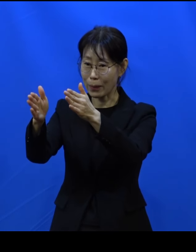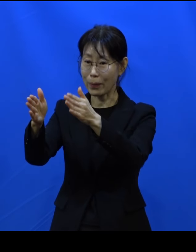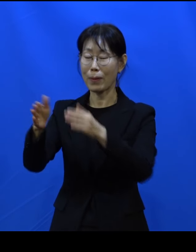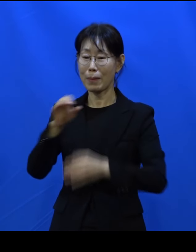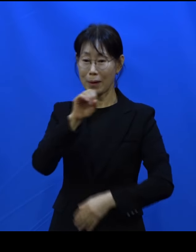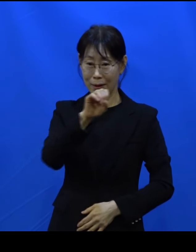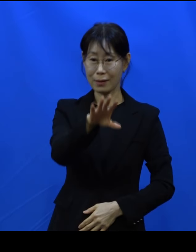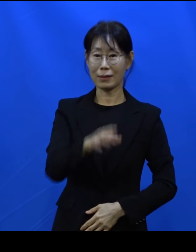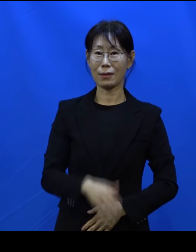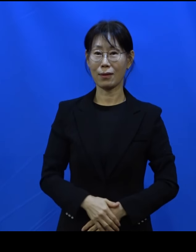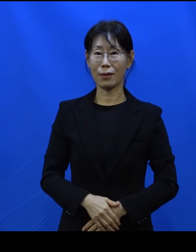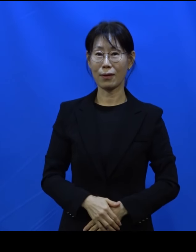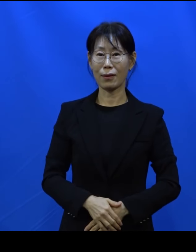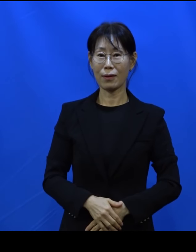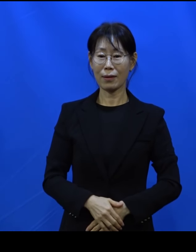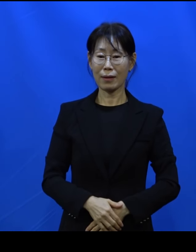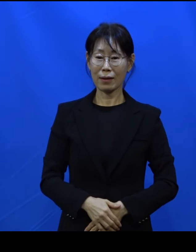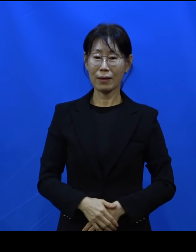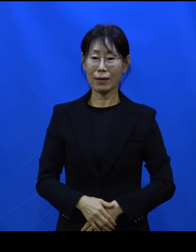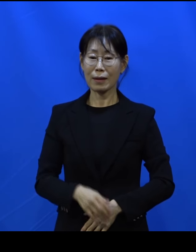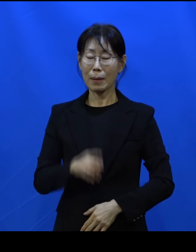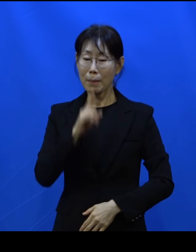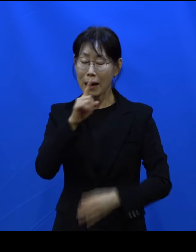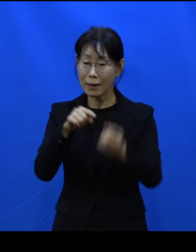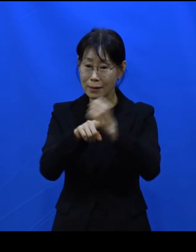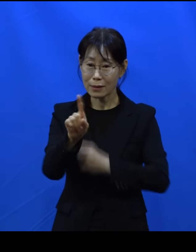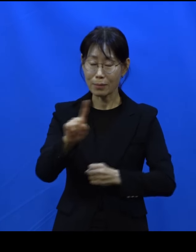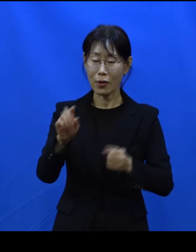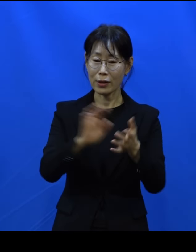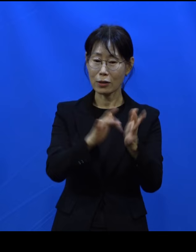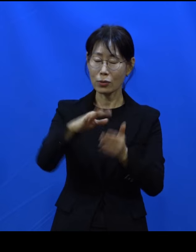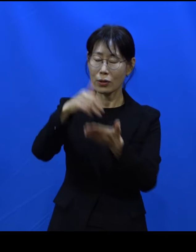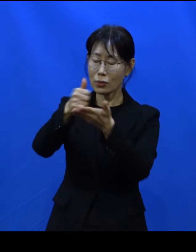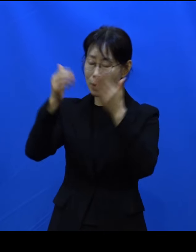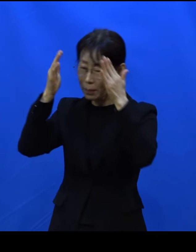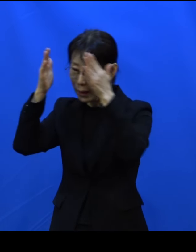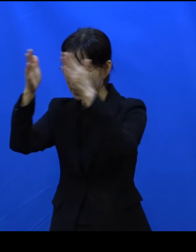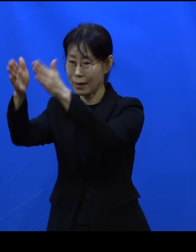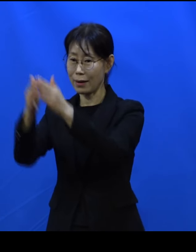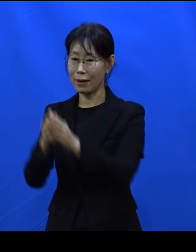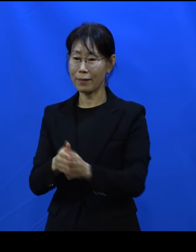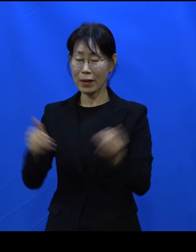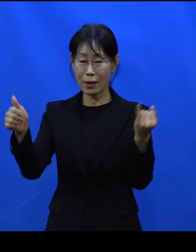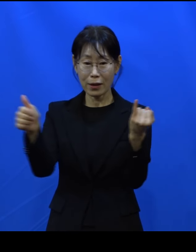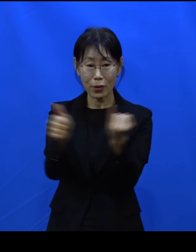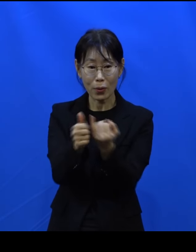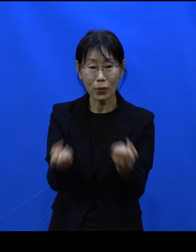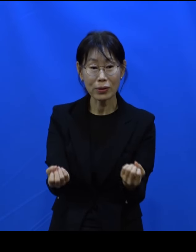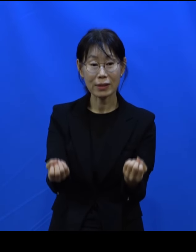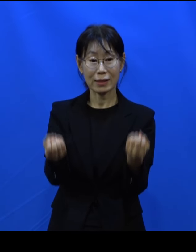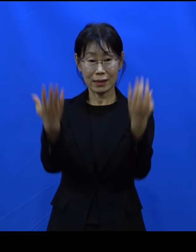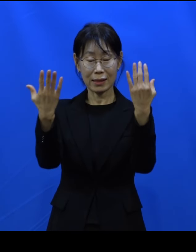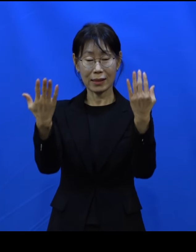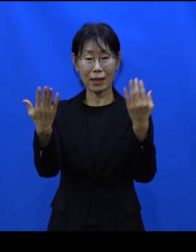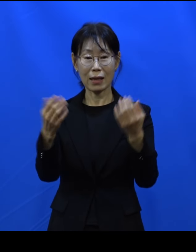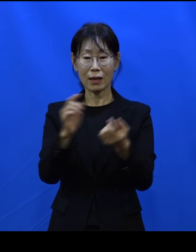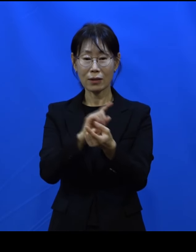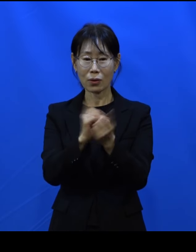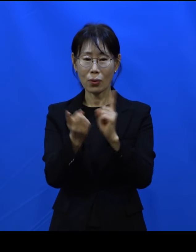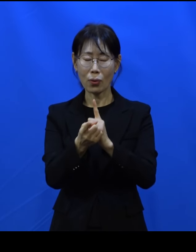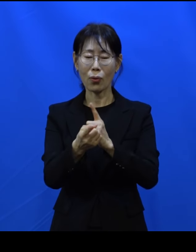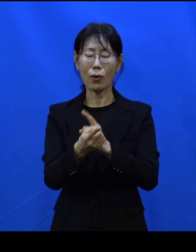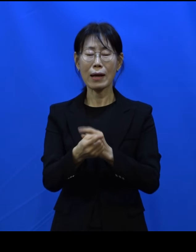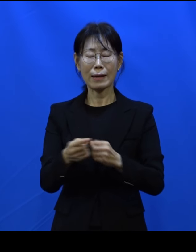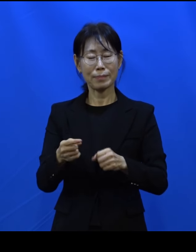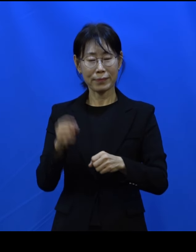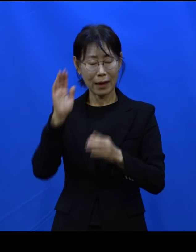바라봄. 누구를? 그리스도를. 두 사람이 아무리 결단을 하고 약속을 해도 한계가 있어요. 시간이 흐르면 사랑은